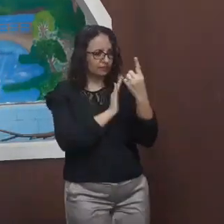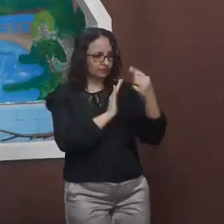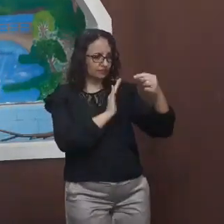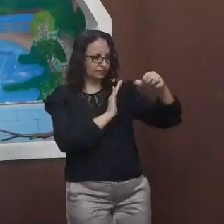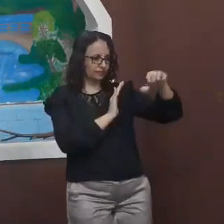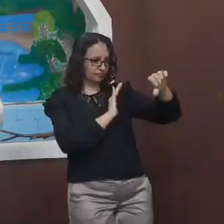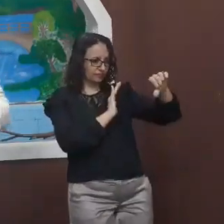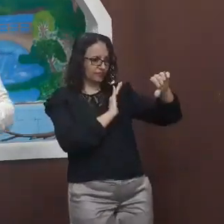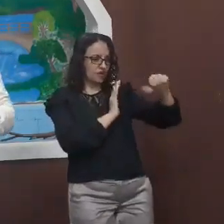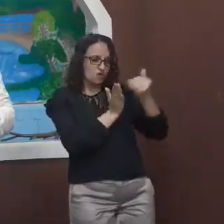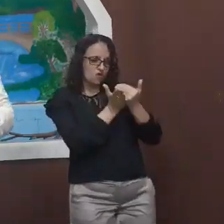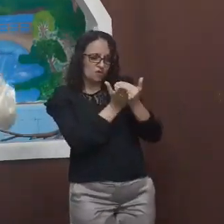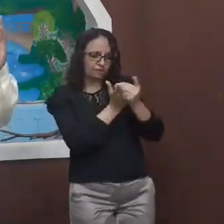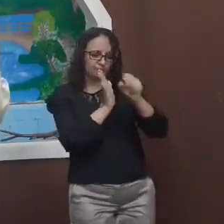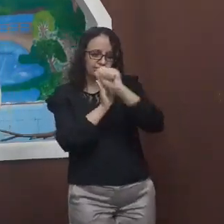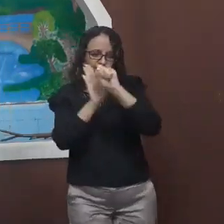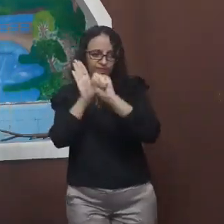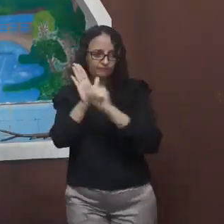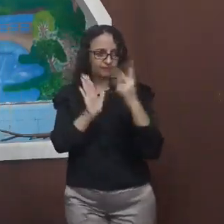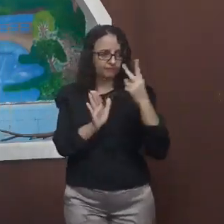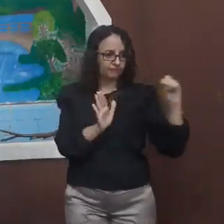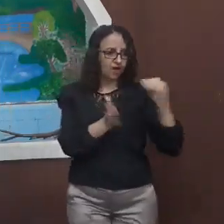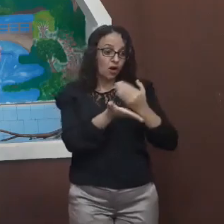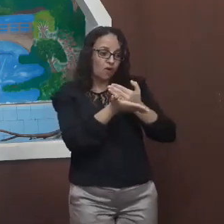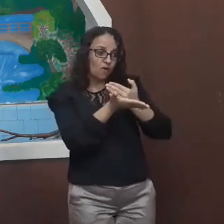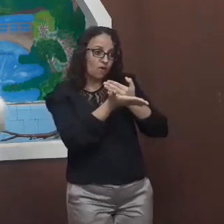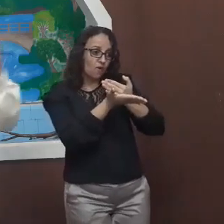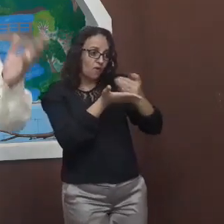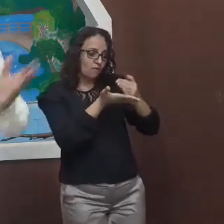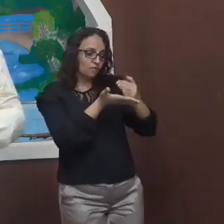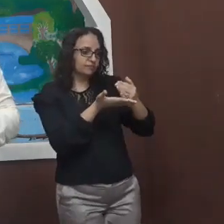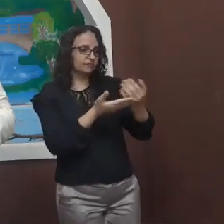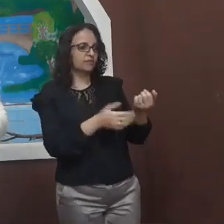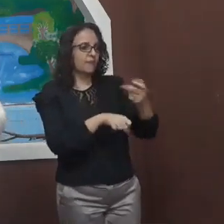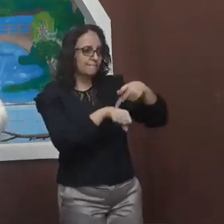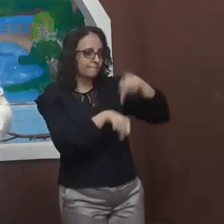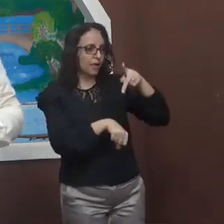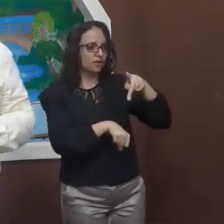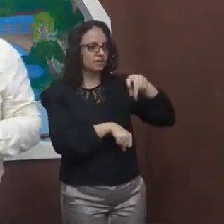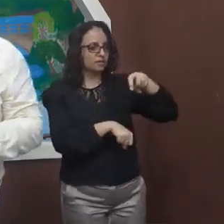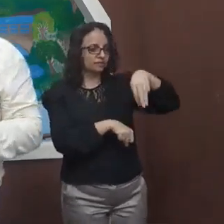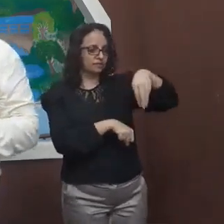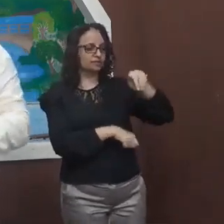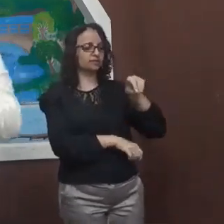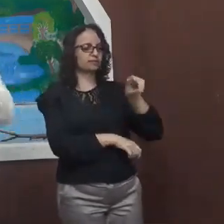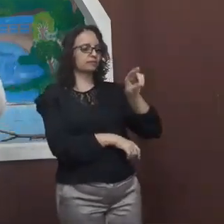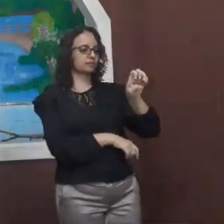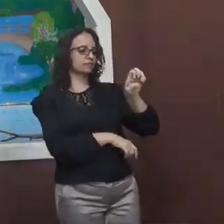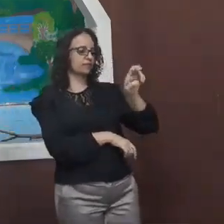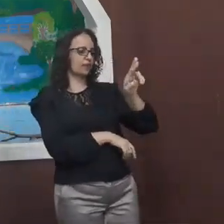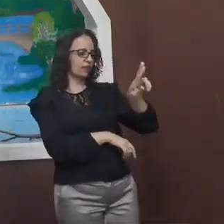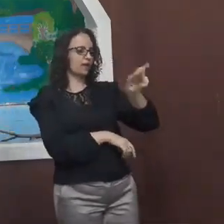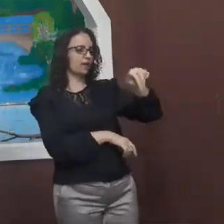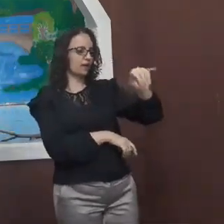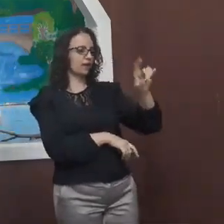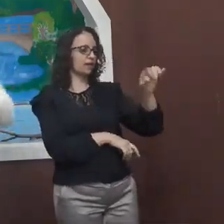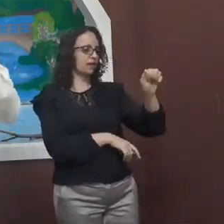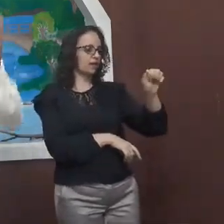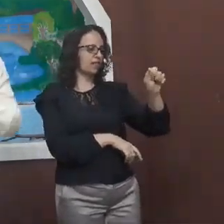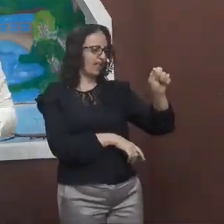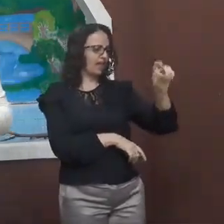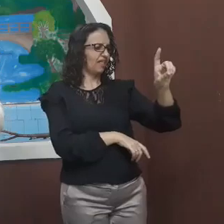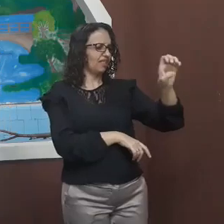século XX, começa a pós-modernidade. Nós podemos dizer que alguns autores da pós-modernidade, né, como Friedrich Nietzsche,